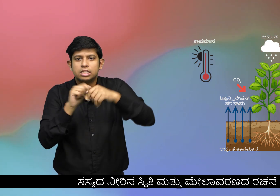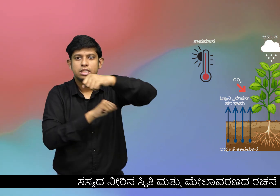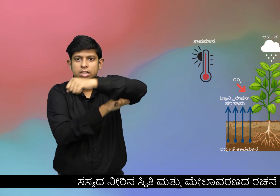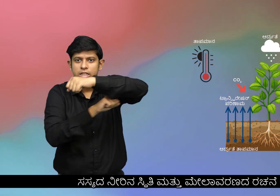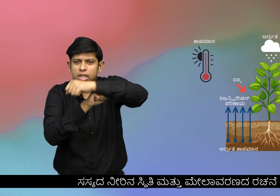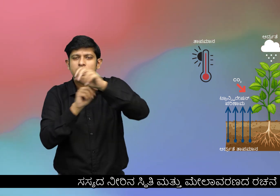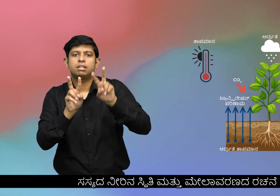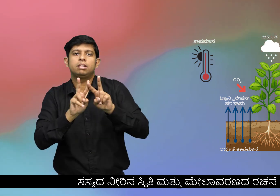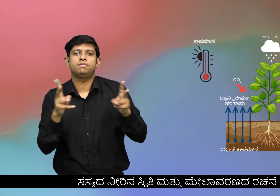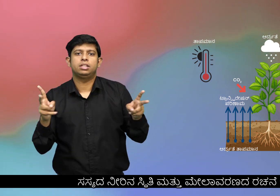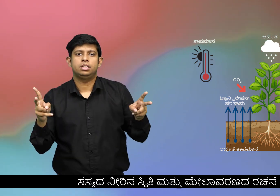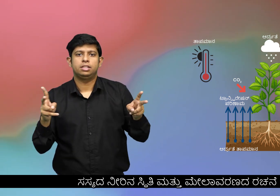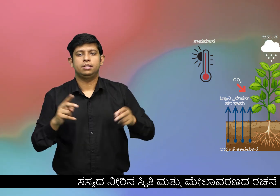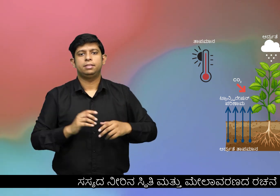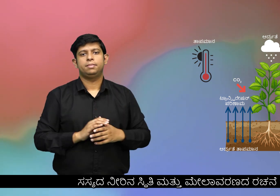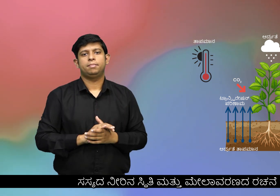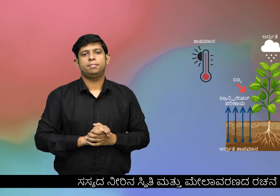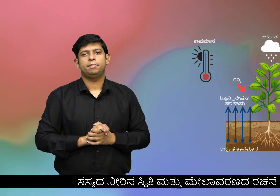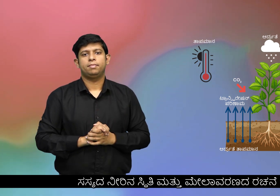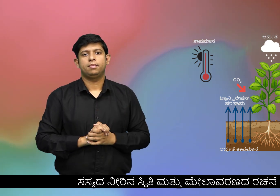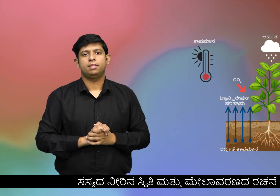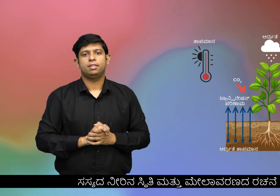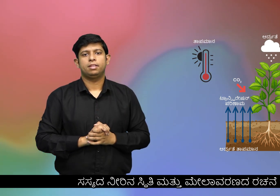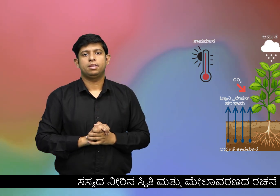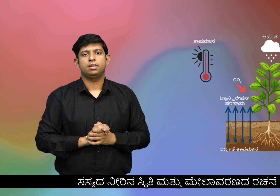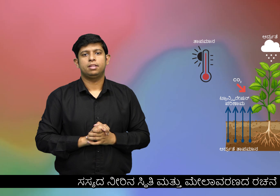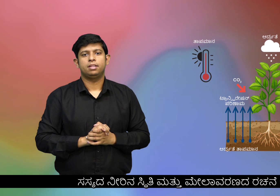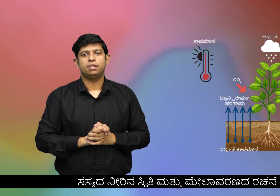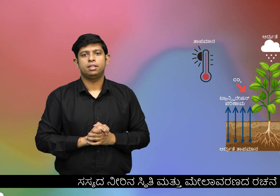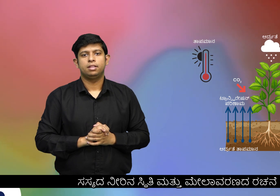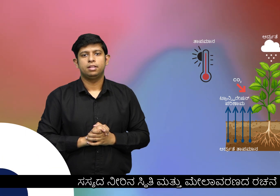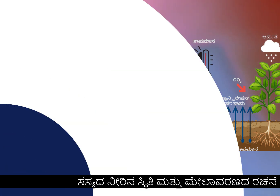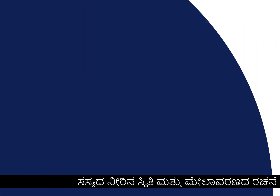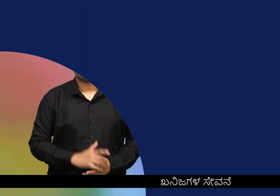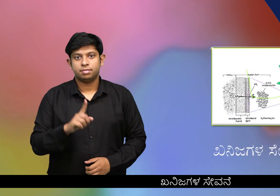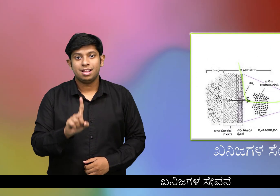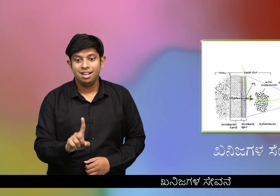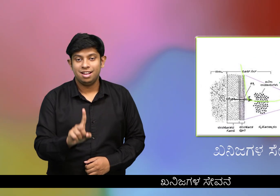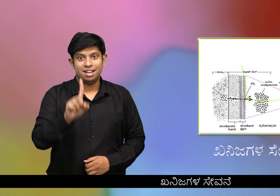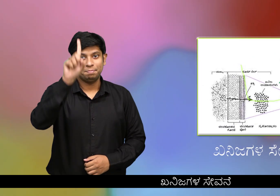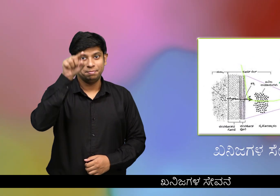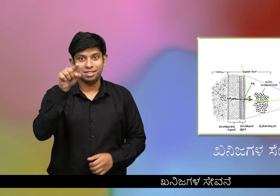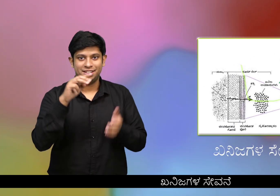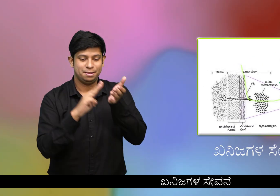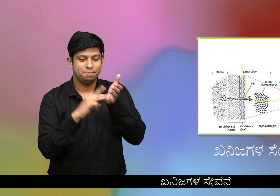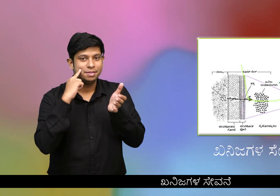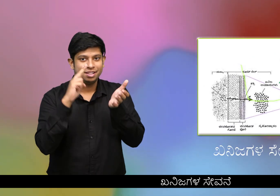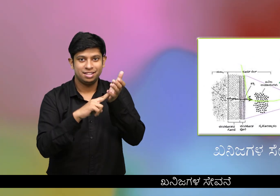ಸಸ್ಯದ ನೀರಿನ ಸ್ಥಿತಿ ಮತ್ತು ಮೇಲಾವರಣದ ರಚನೆ ಇತ್ಯಾದಿ. ಖನಿಜಗಳ ಸೇವನೆ.